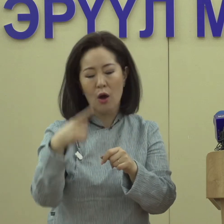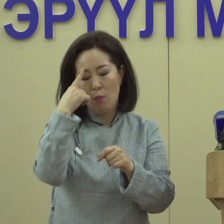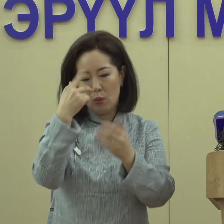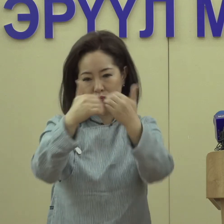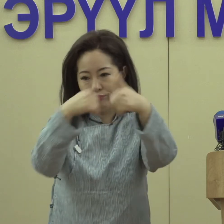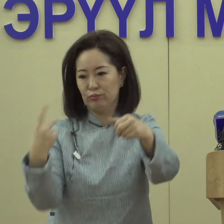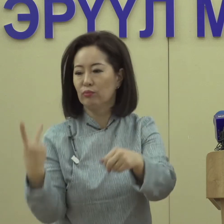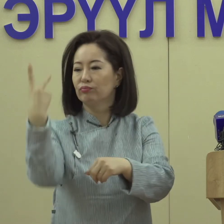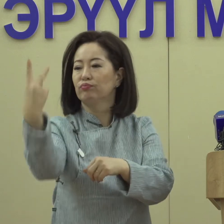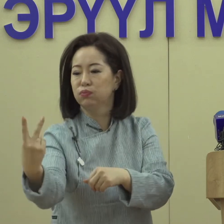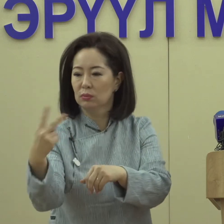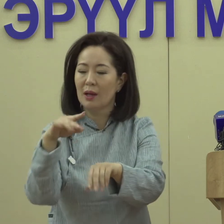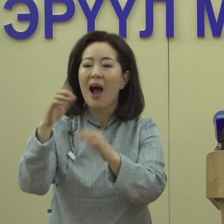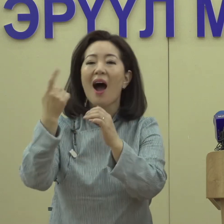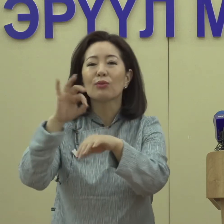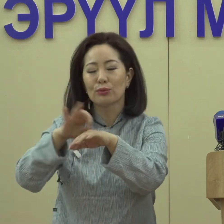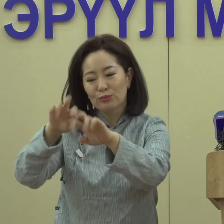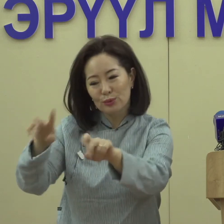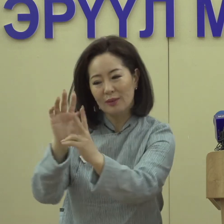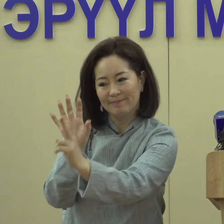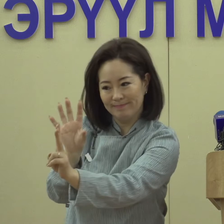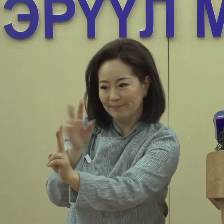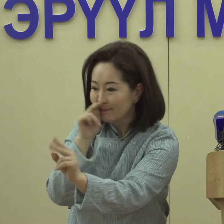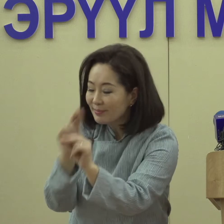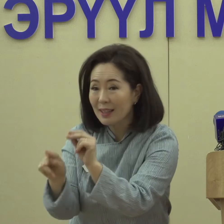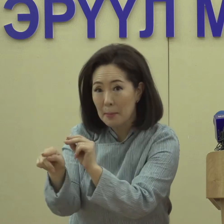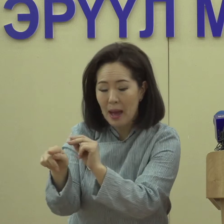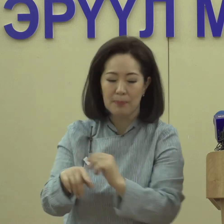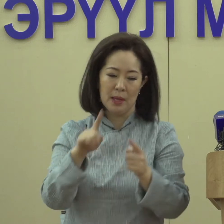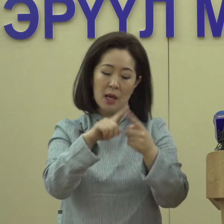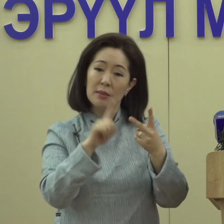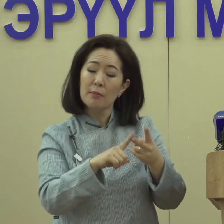нар бол тусгаарлаа хэмжээ. За Москва Улаанбаатарын чиглэлийн онгоцоор